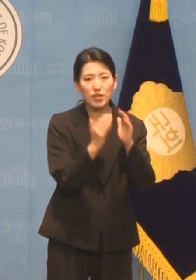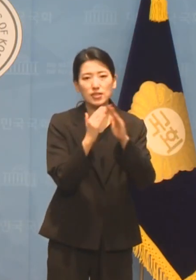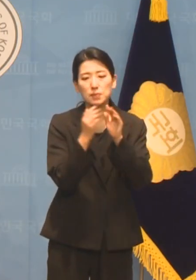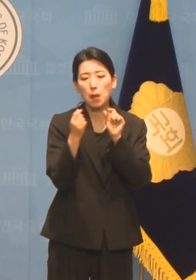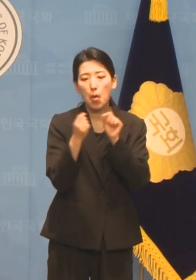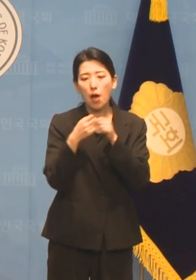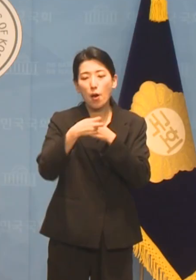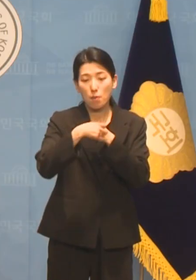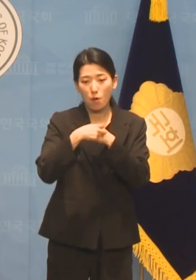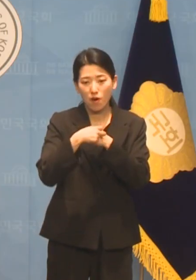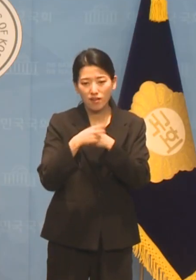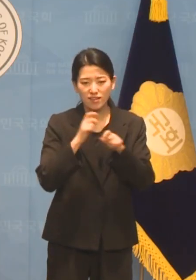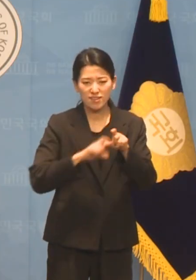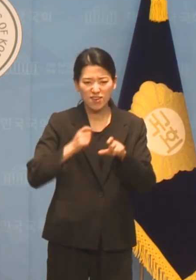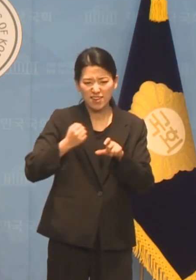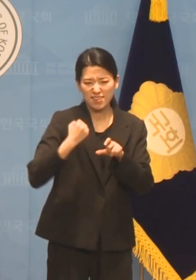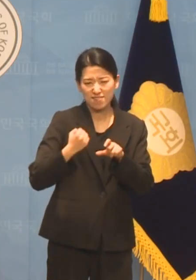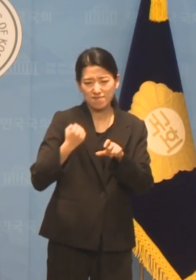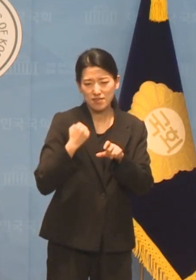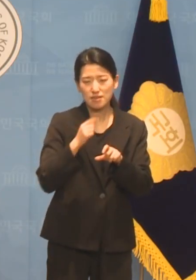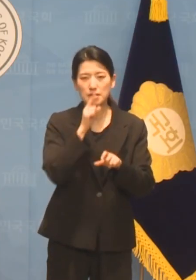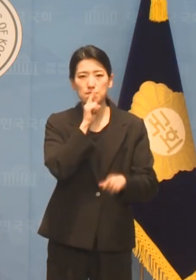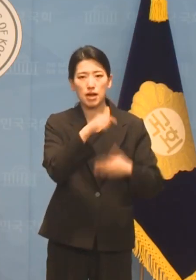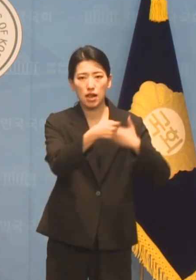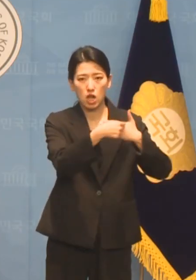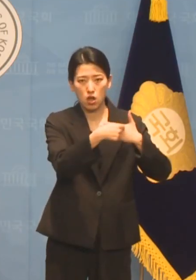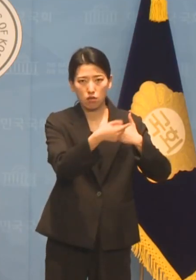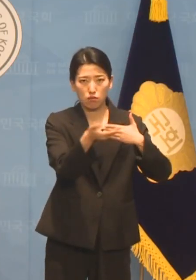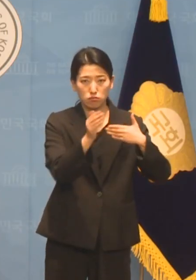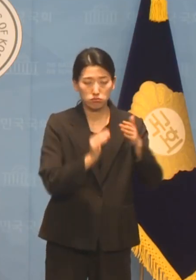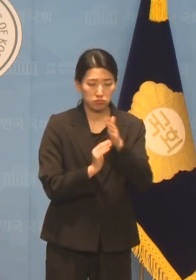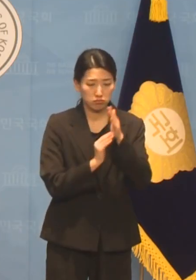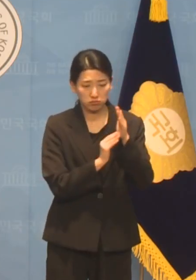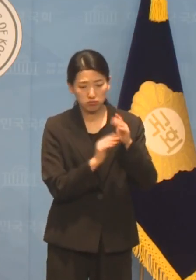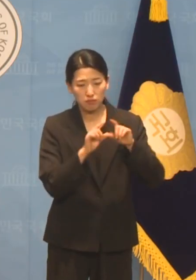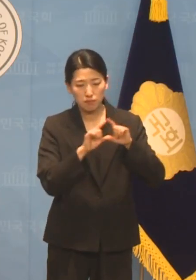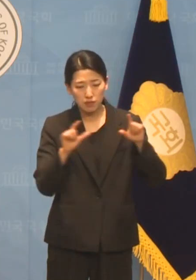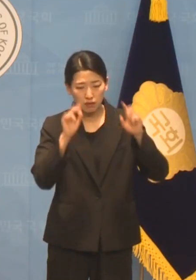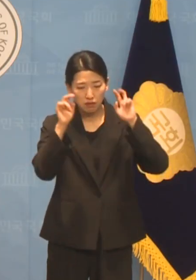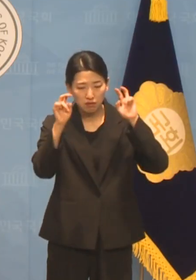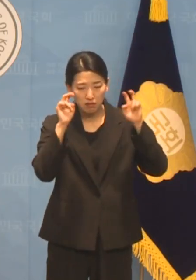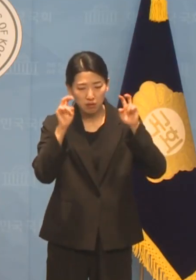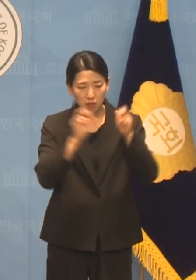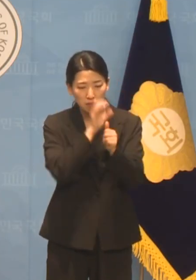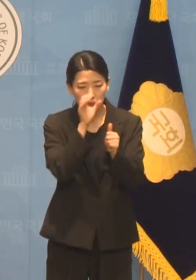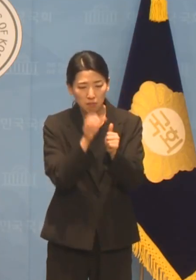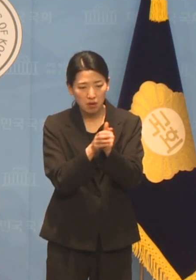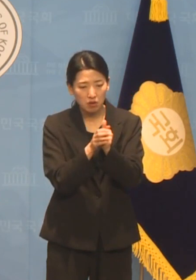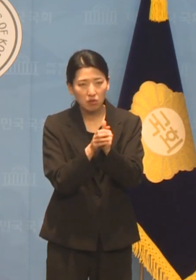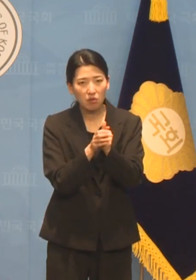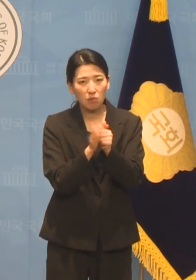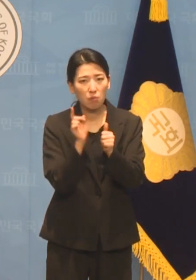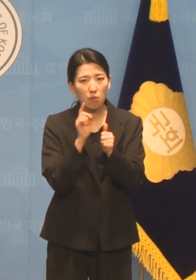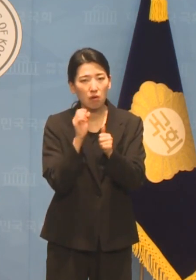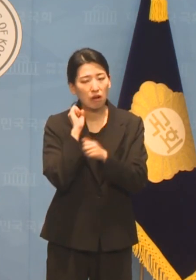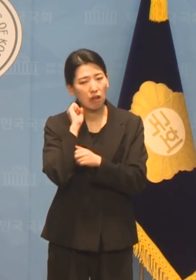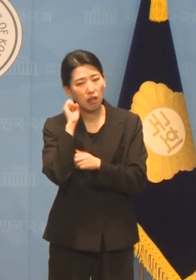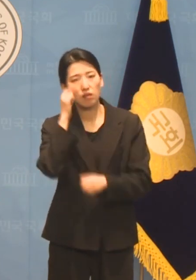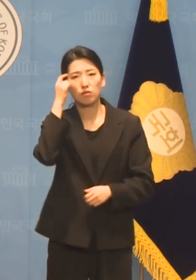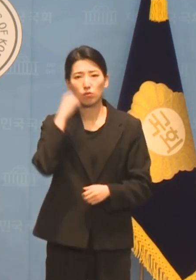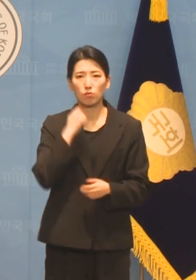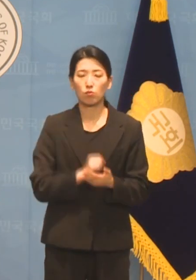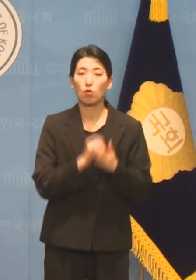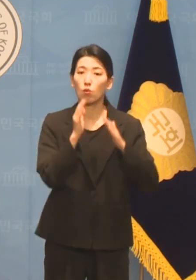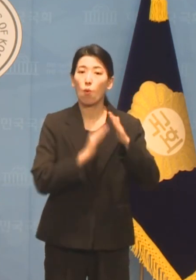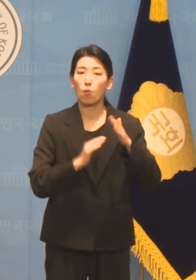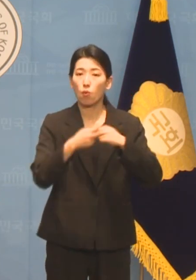구호를 내걸고선 정작 해결책은 민간의료에 의존하는 방안을 제시한 것입니다. 공공병원